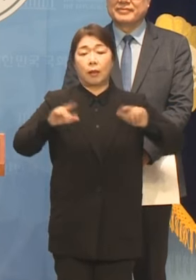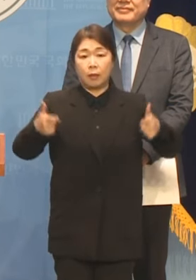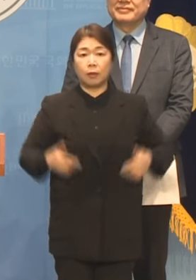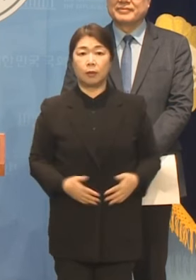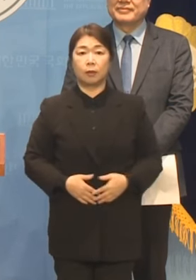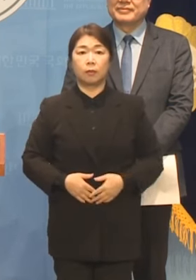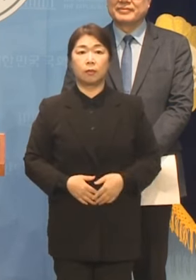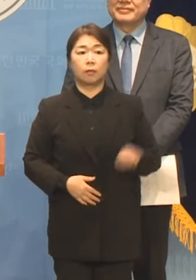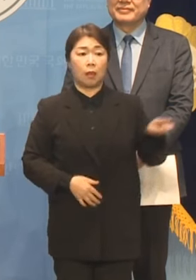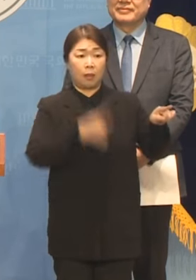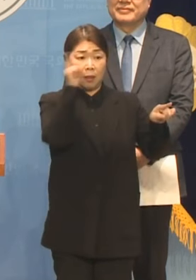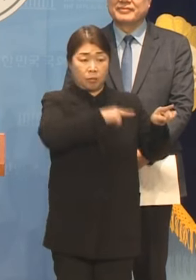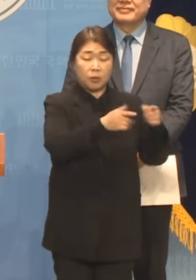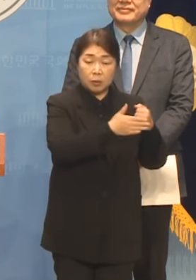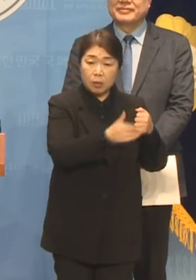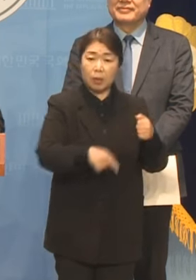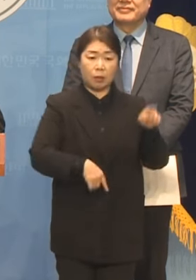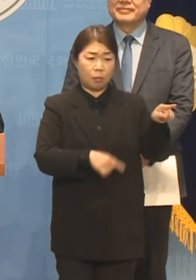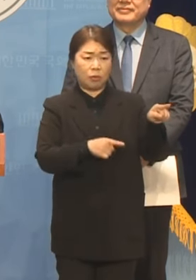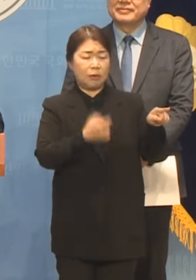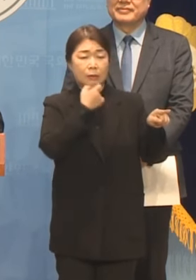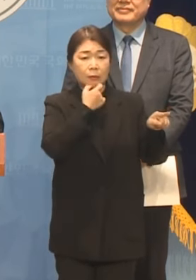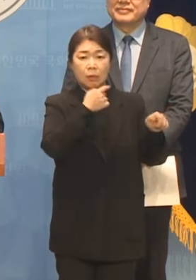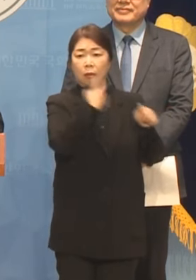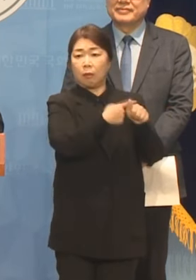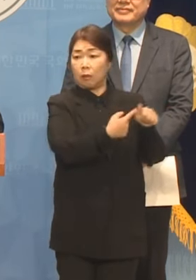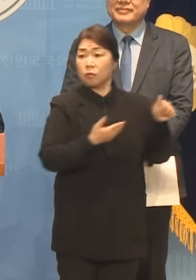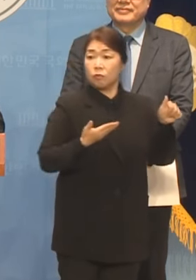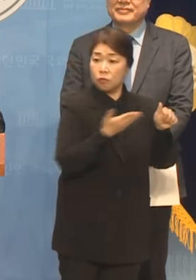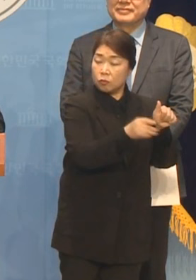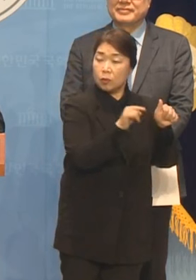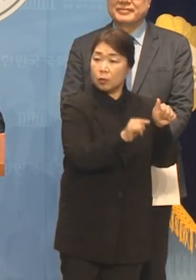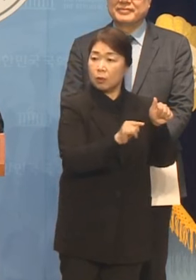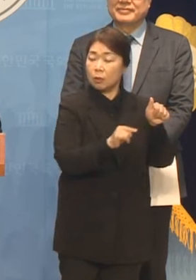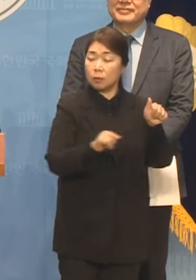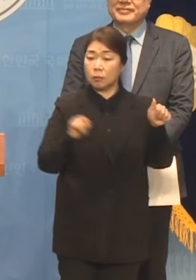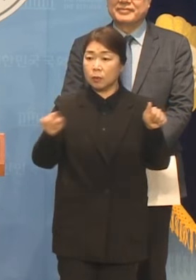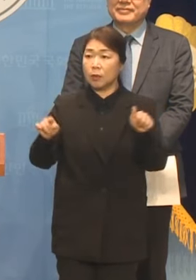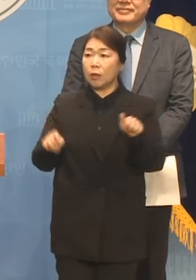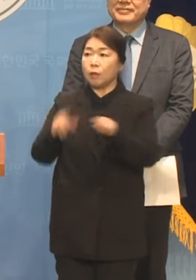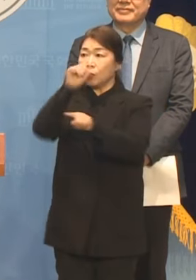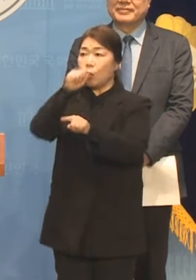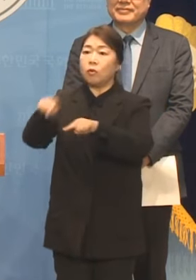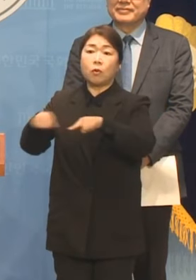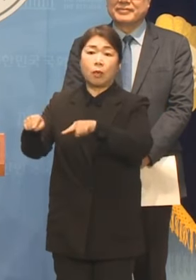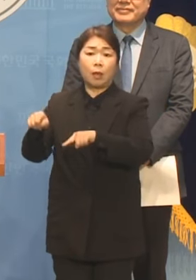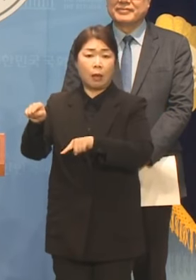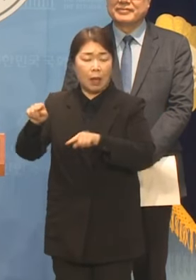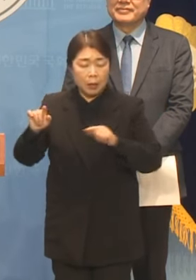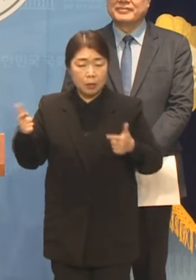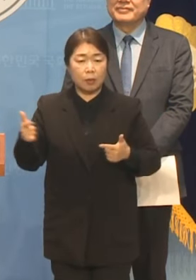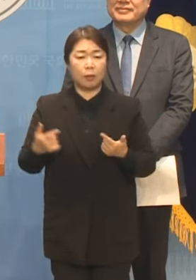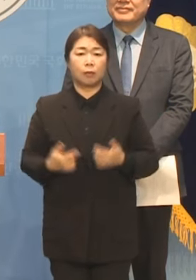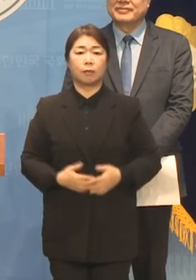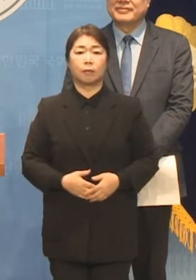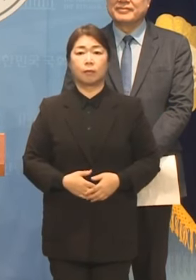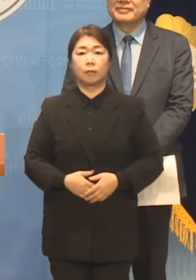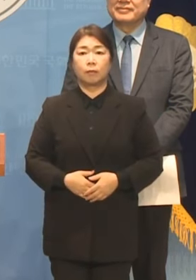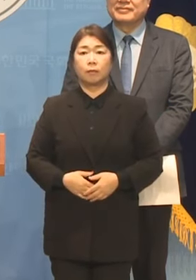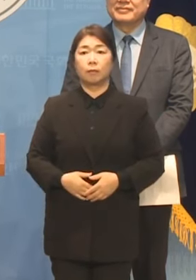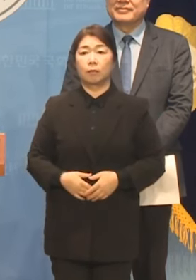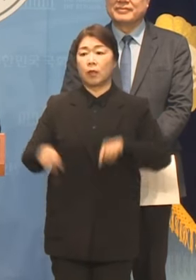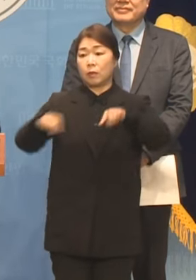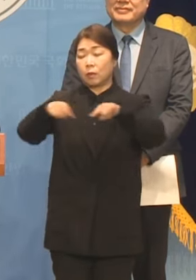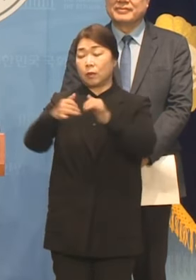상대가 나쁘다고 해서 나쁜 상대당 욕한다고 해서 자신들이 좋은 정당이 되는 것은 아닙니다